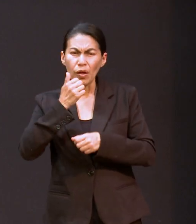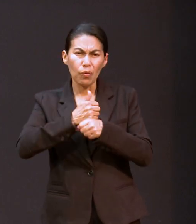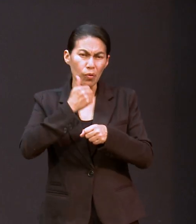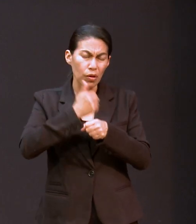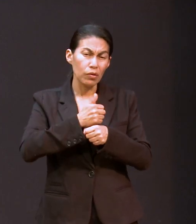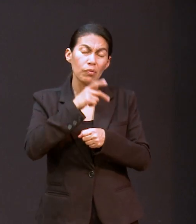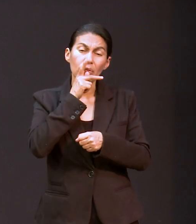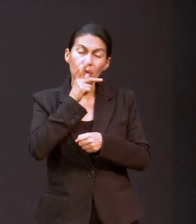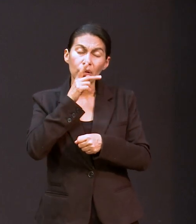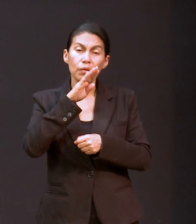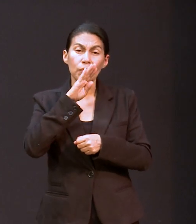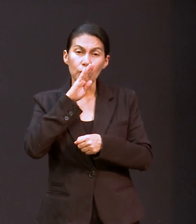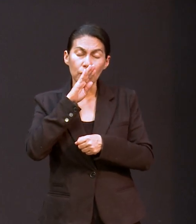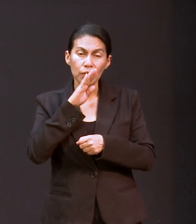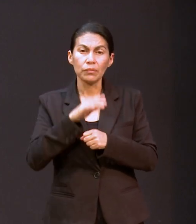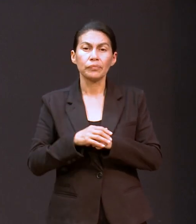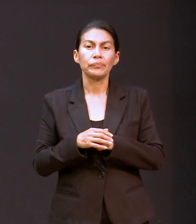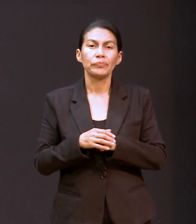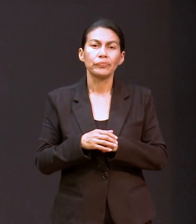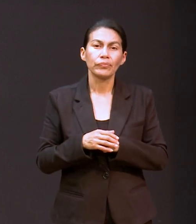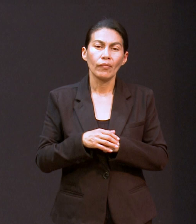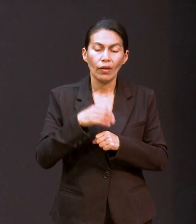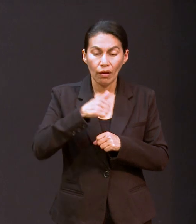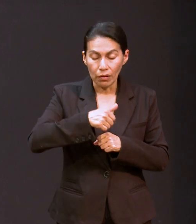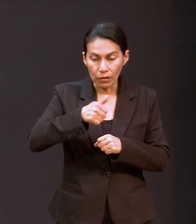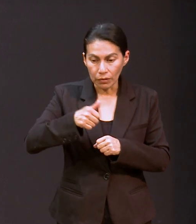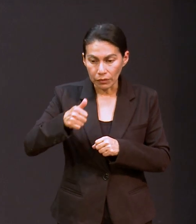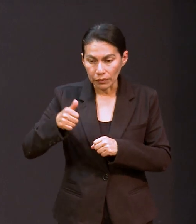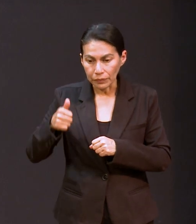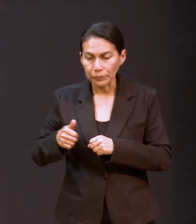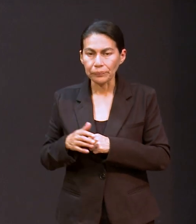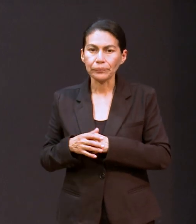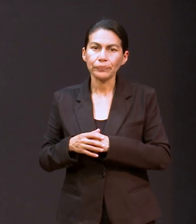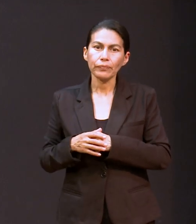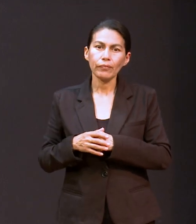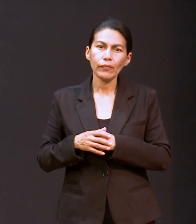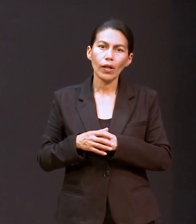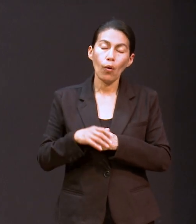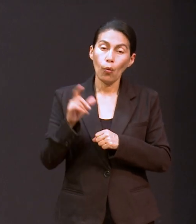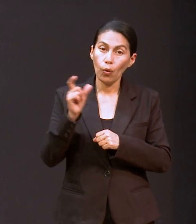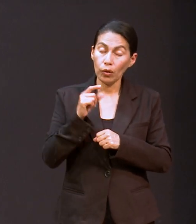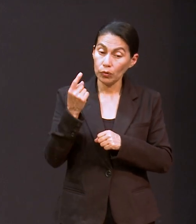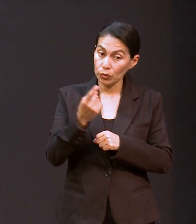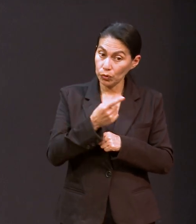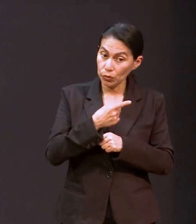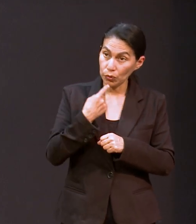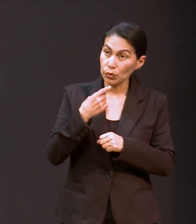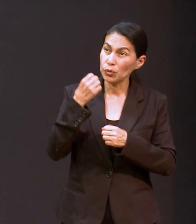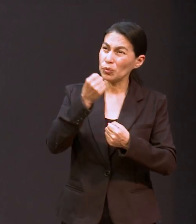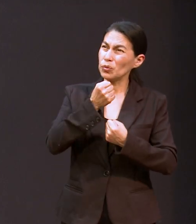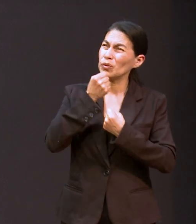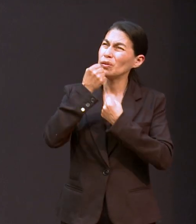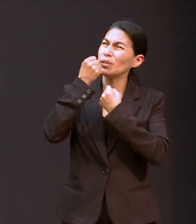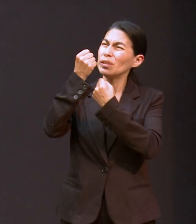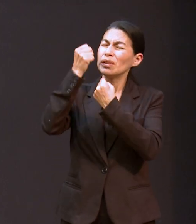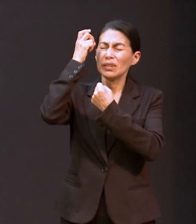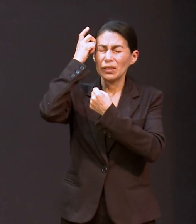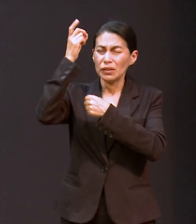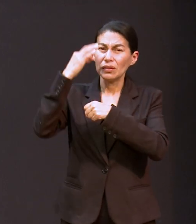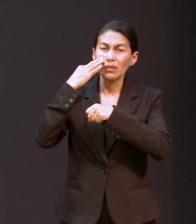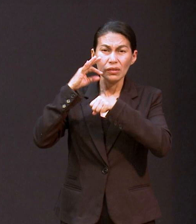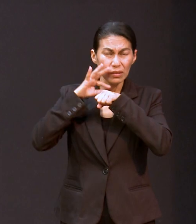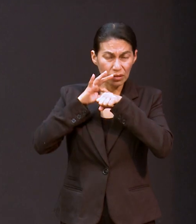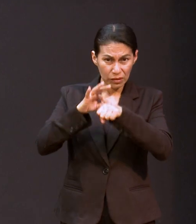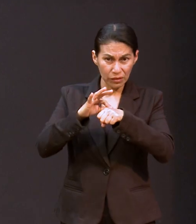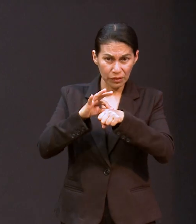abuelos mis padres cada uno de ellos ellos la cosa es pastor hasta que uno no vea el poder de Dios hasta